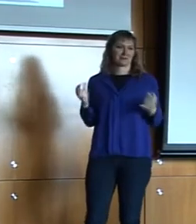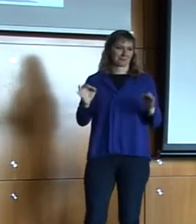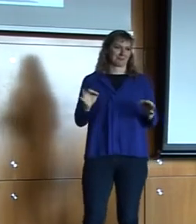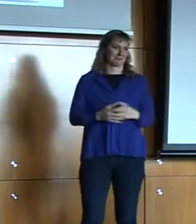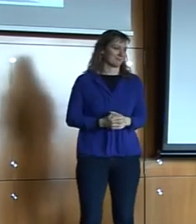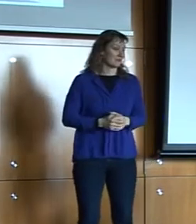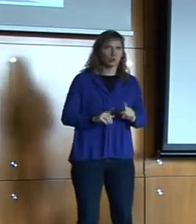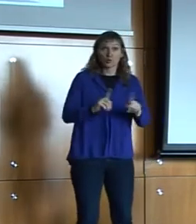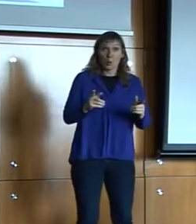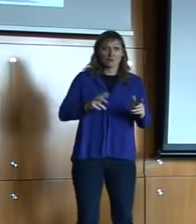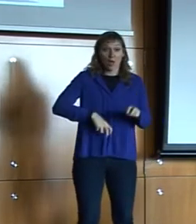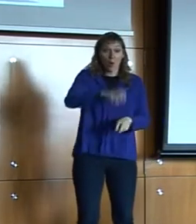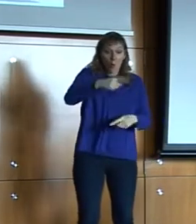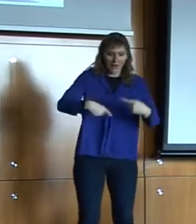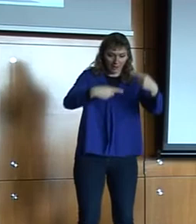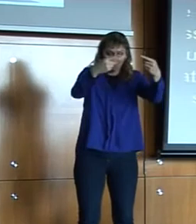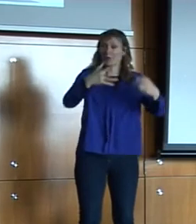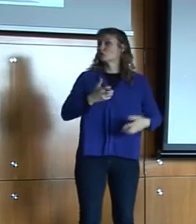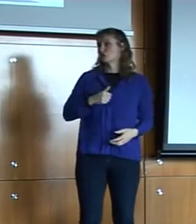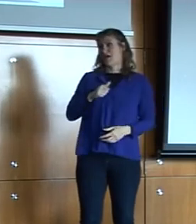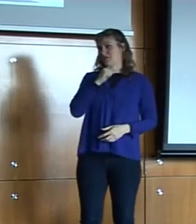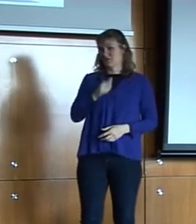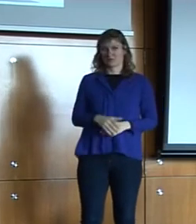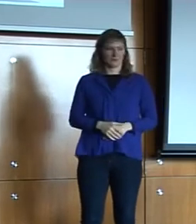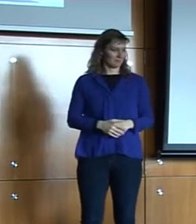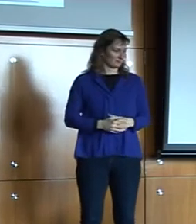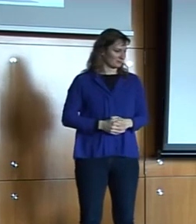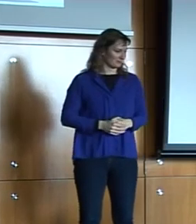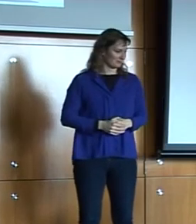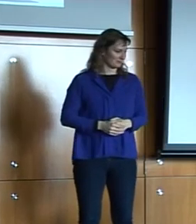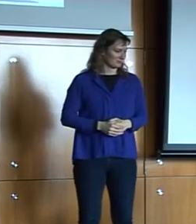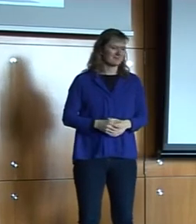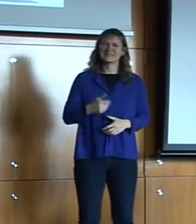dann hätten wir das mit der Rolltreppe nicht bewältigen können.